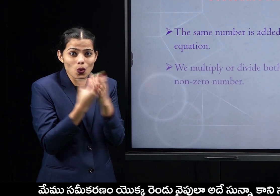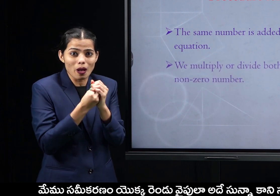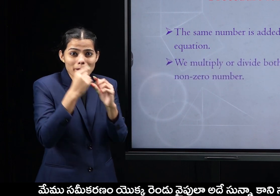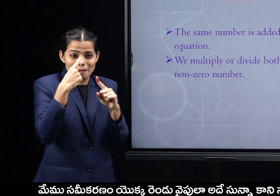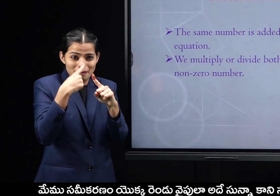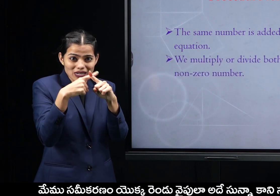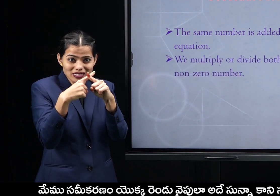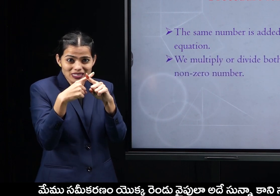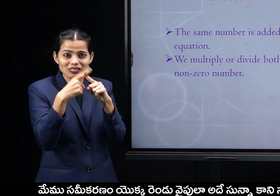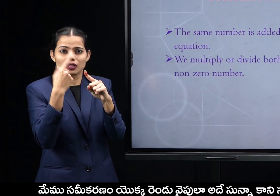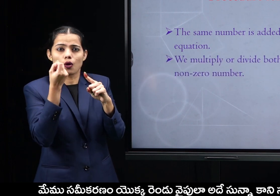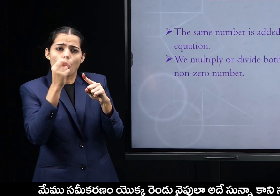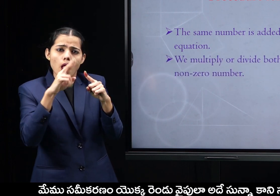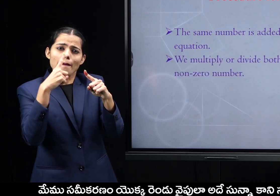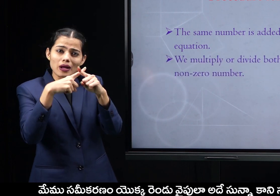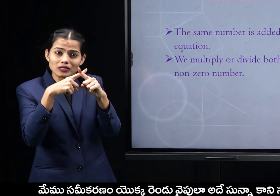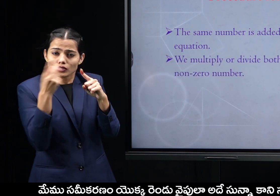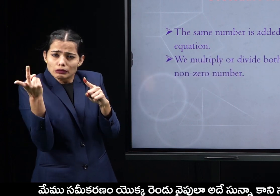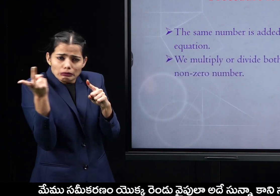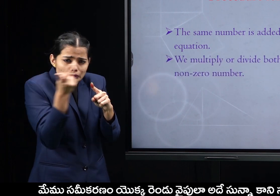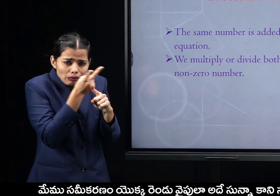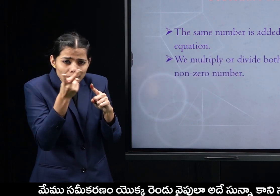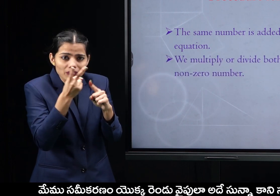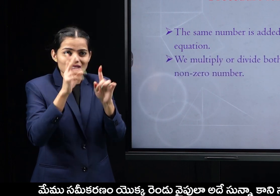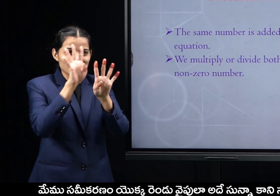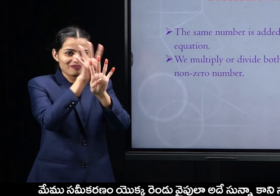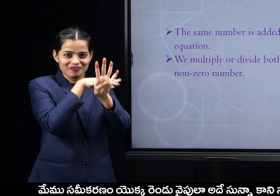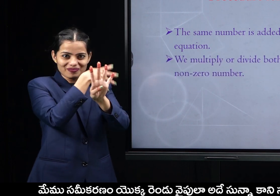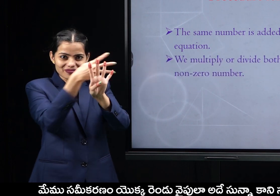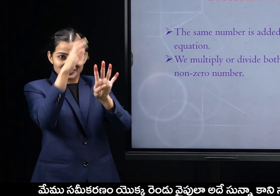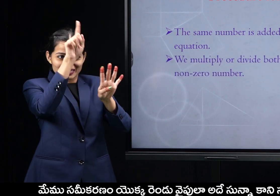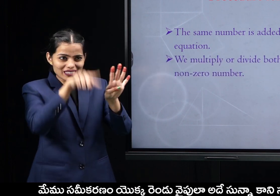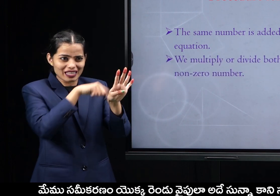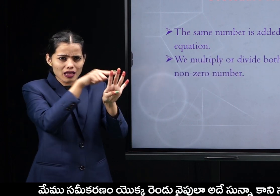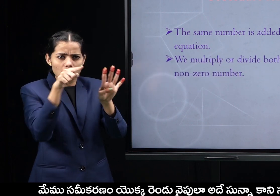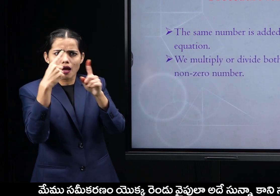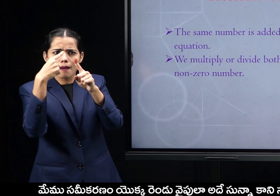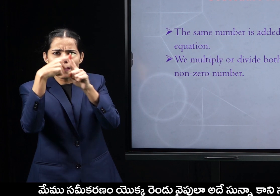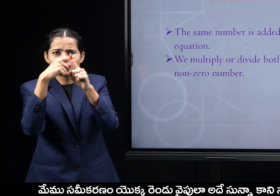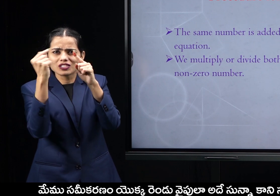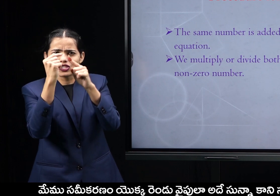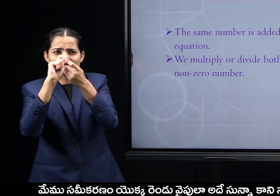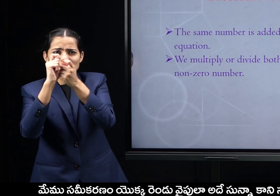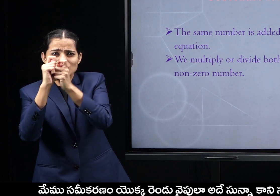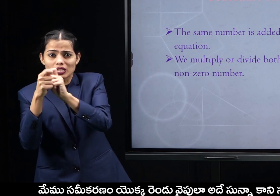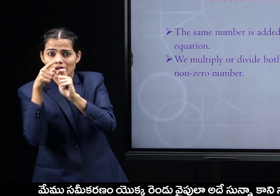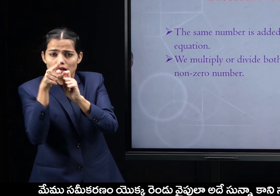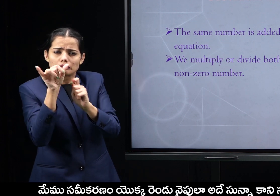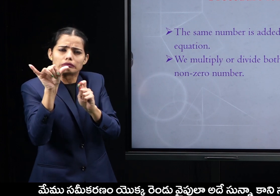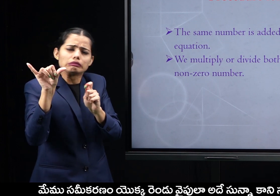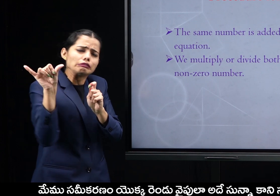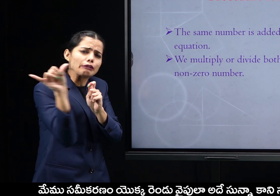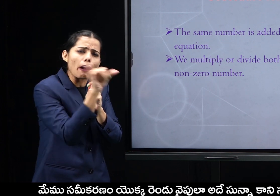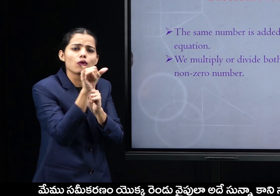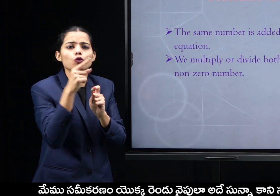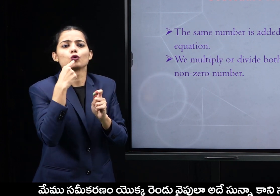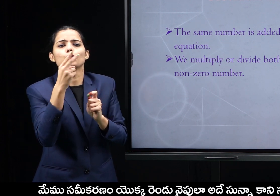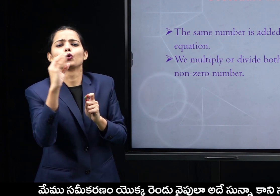మేము సమీకరణం యొక్క రెండు వైపులా అదే 0 కాని సంఖ్యతో గుణిస్తాము లేదా భాగిస్తాము.